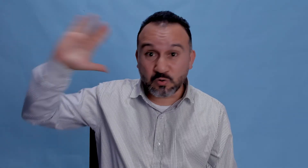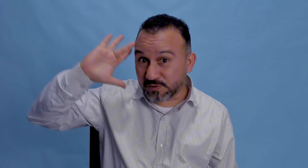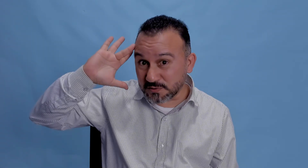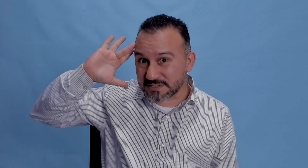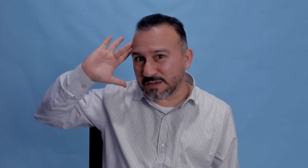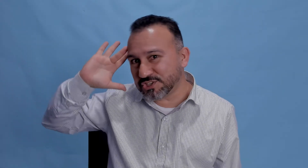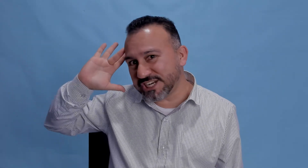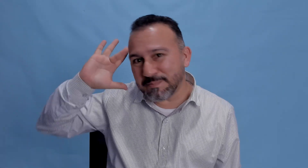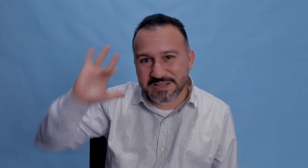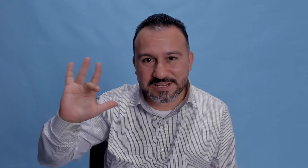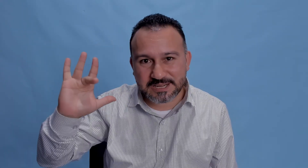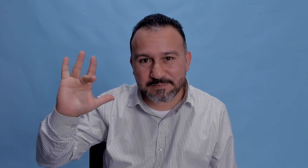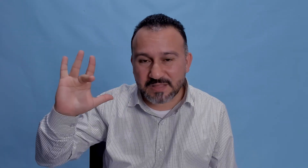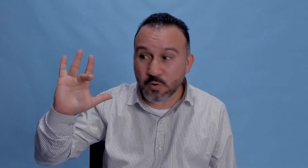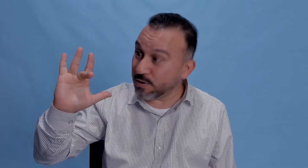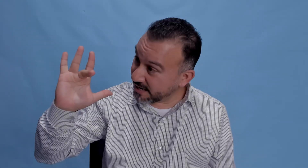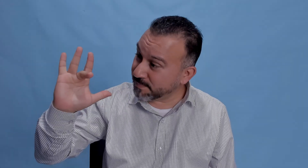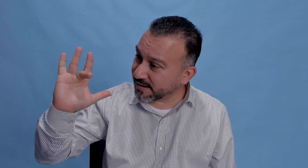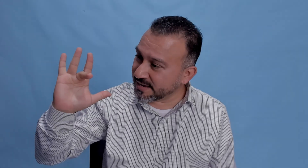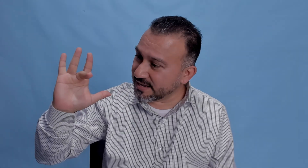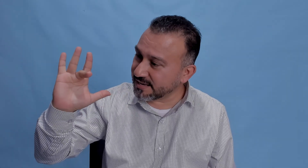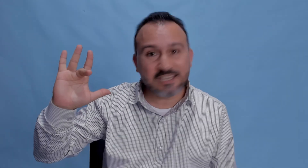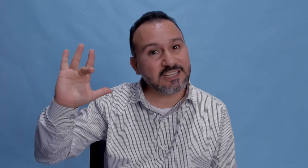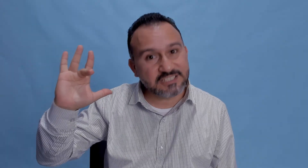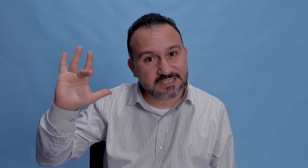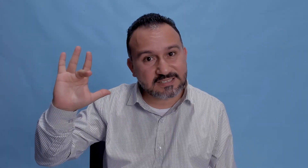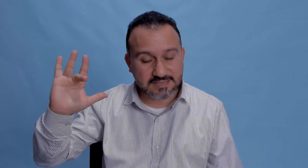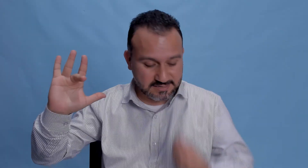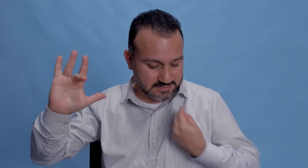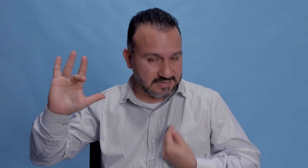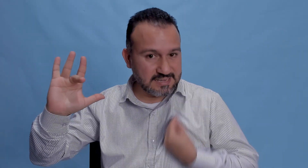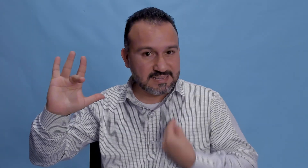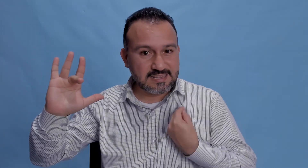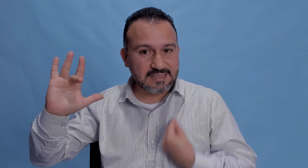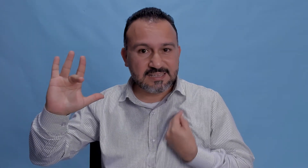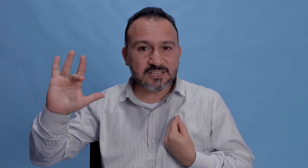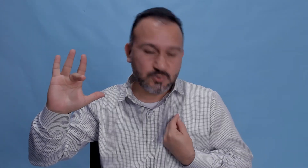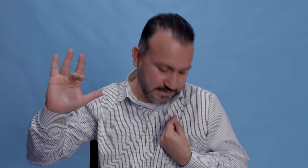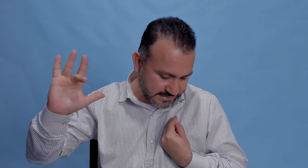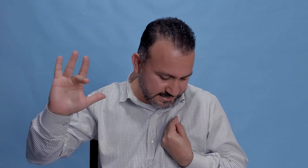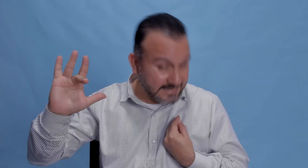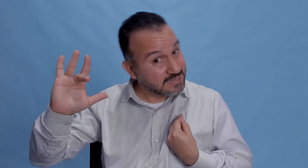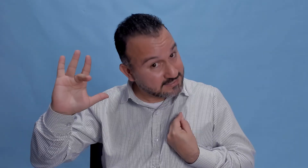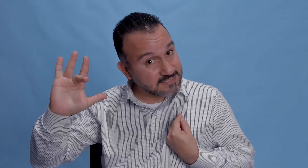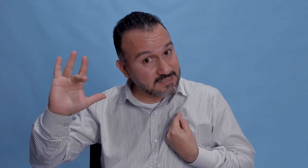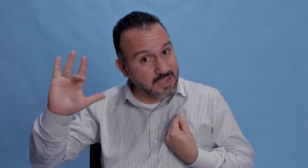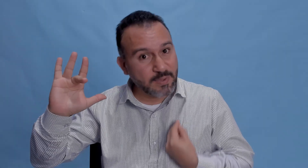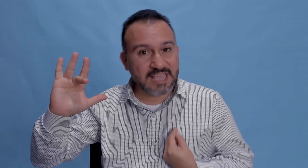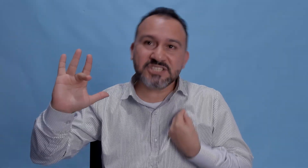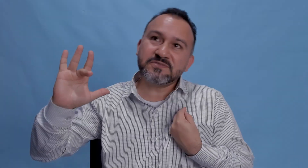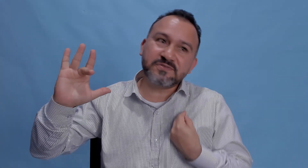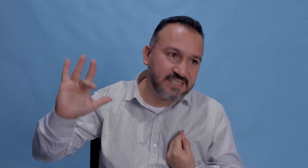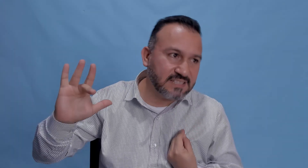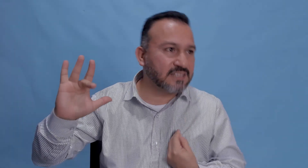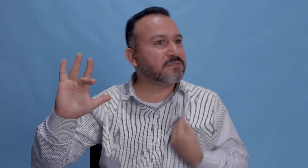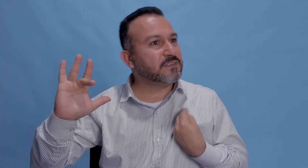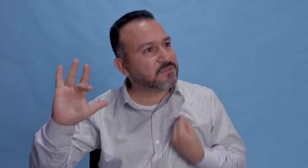fiz o sinal de amanhã, olhei para ele e disse... Isso aqui, esse sinal é de vida,